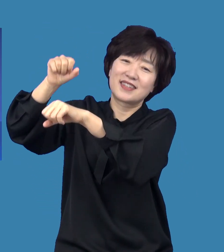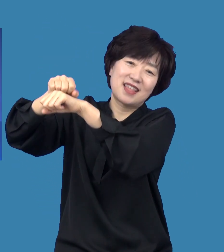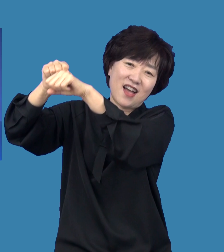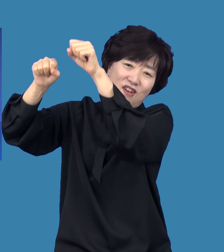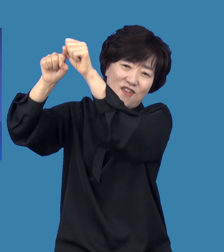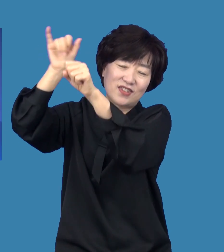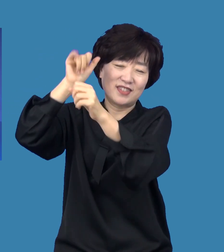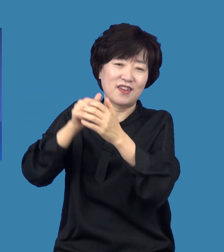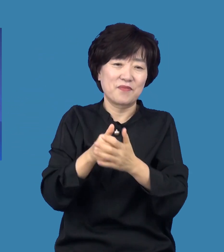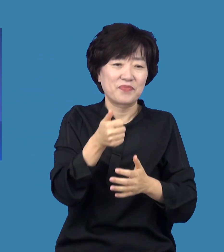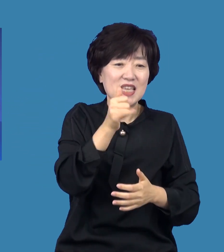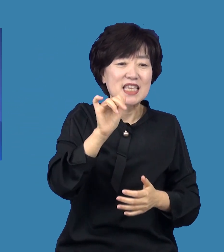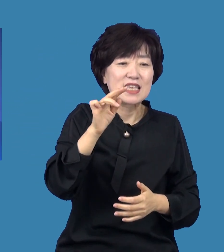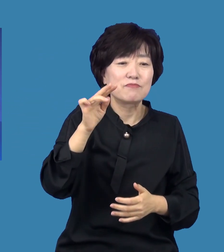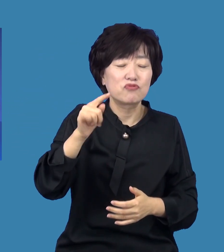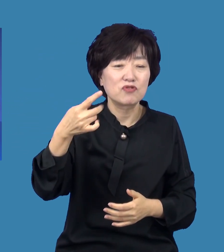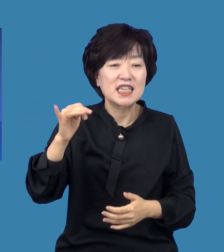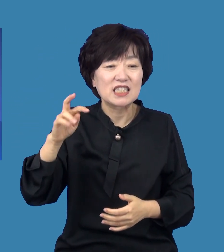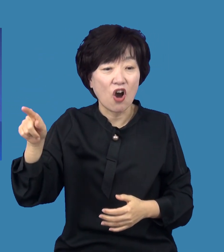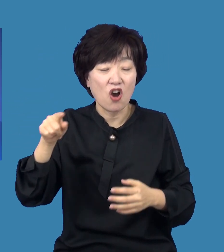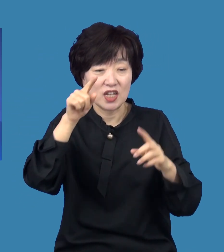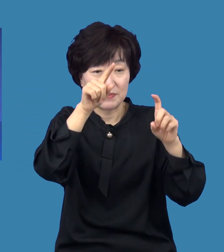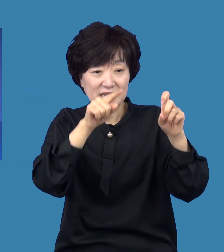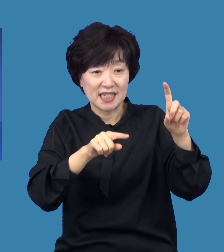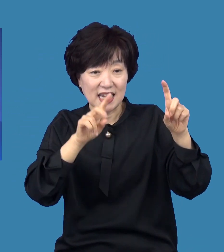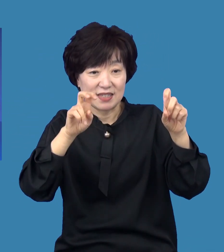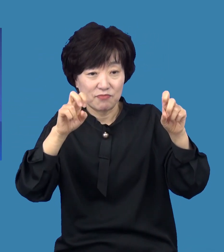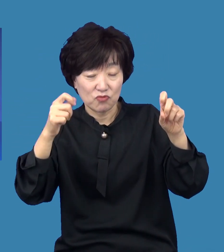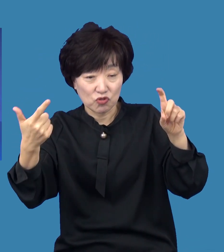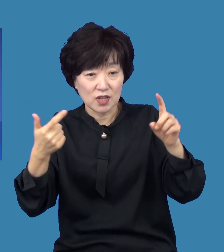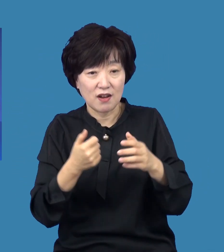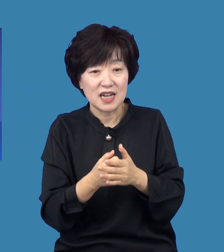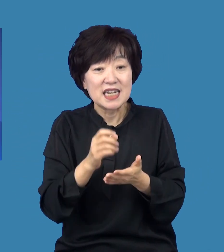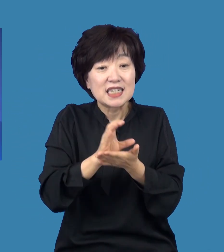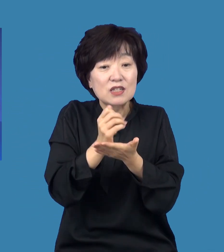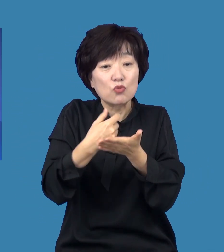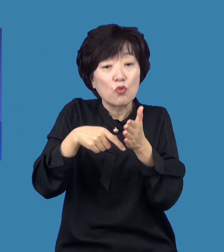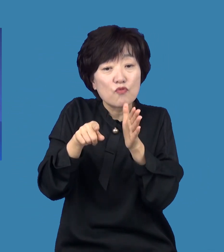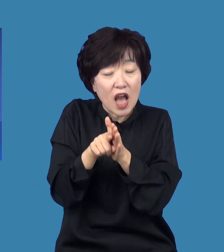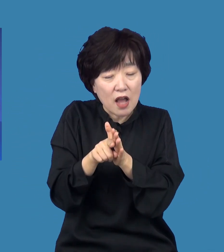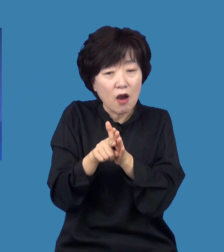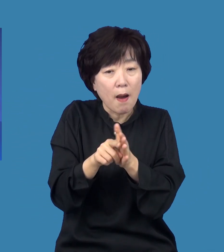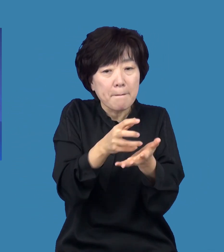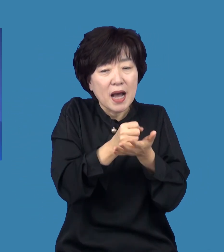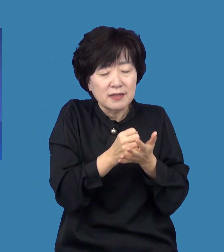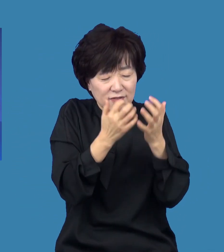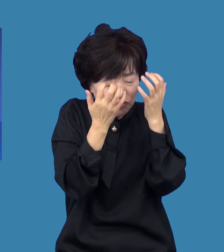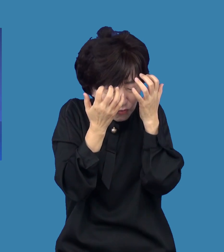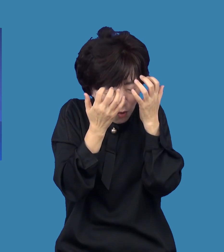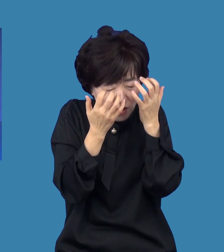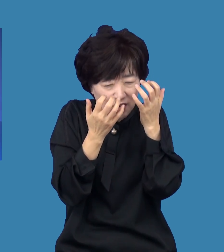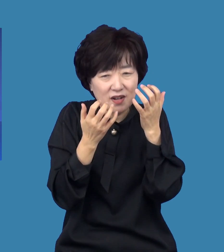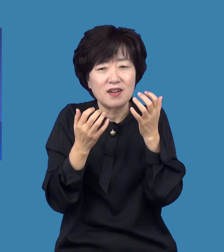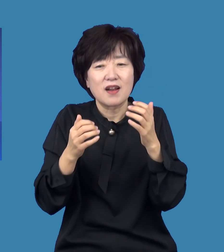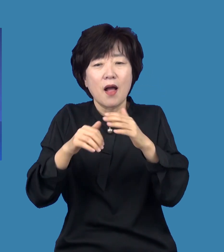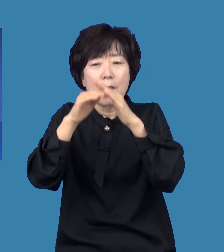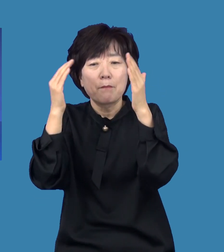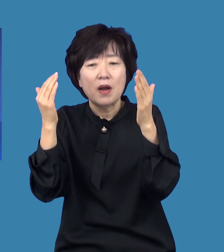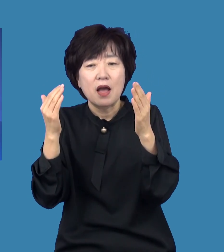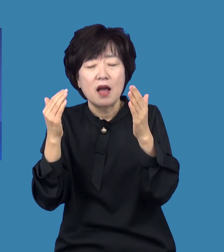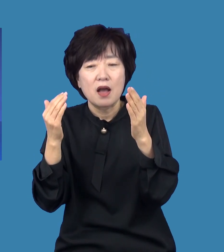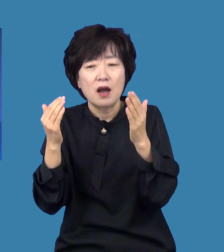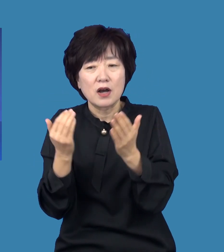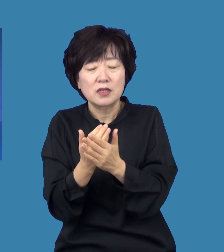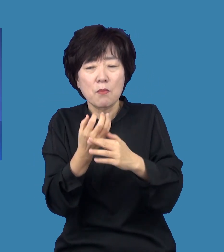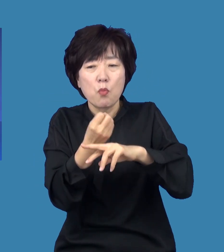이렇게 얘기합니다. 시작. 그리스도를 위하여 받는 수모를 모든 보화보다 더 큰 재물로 여겼으니 이는